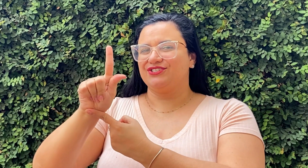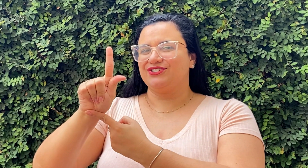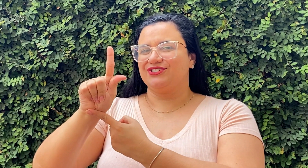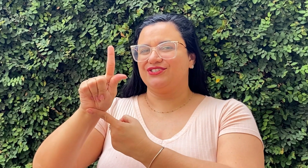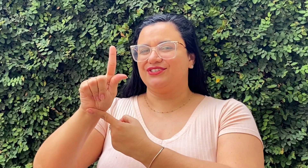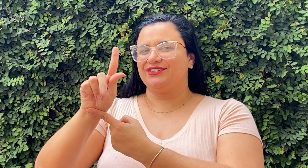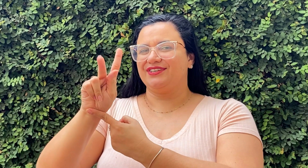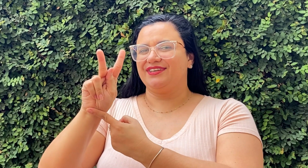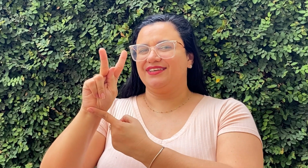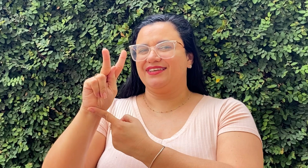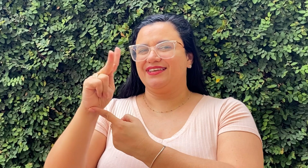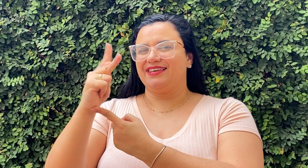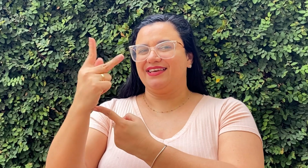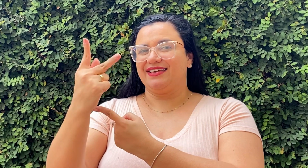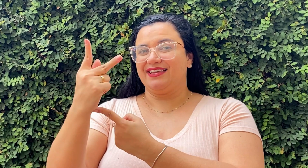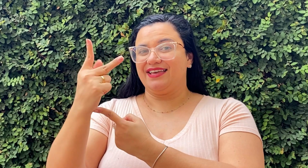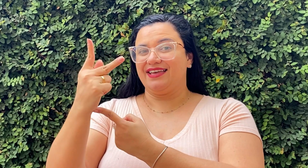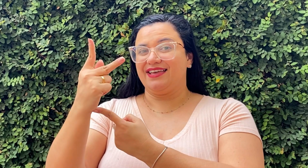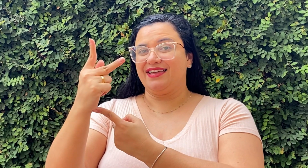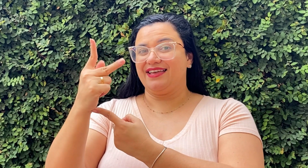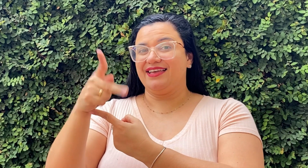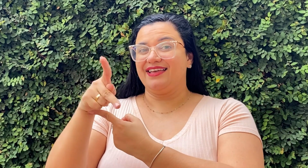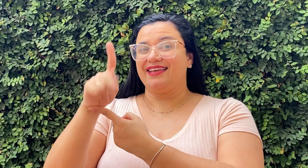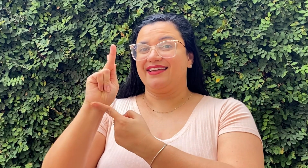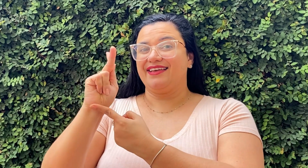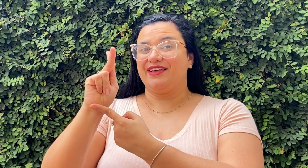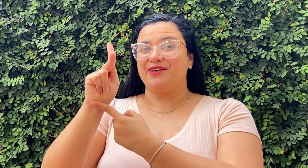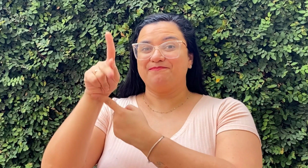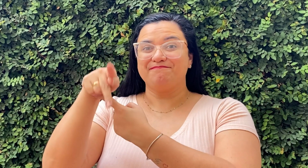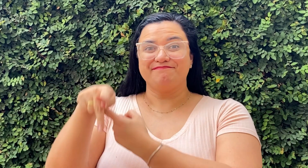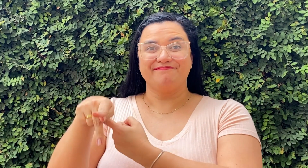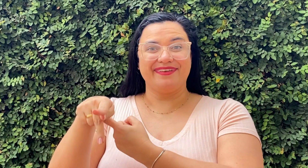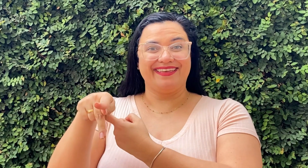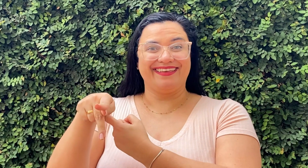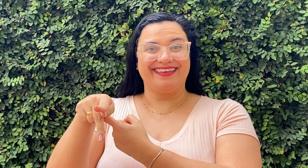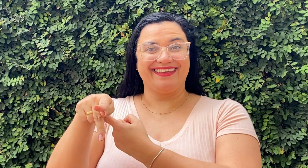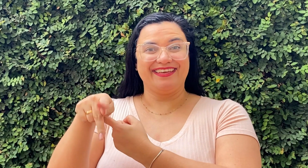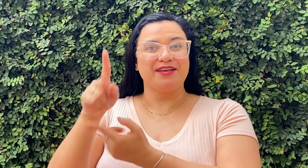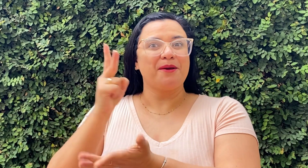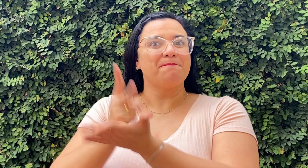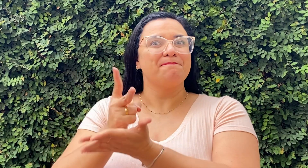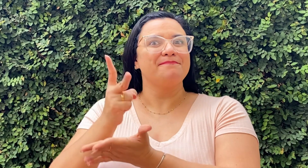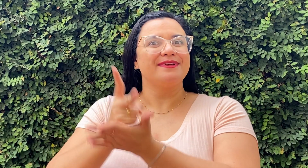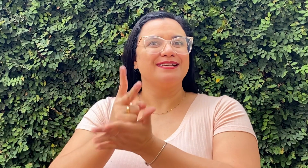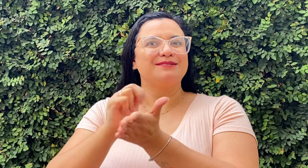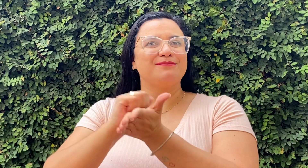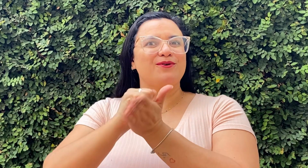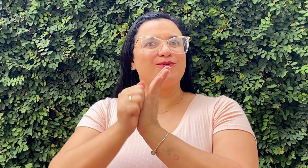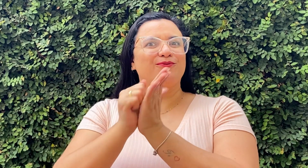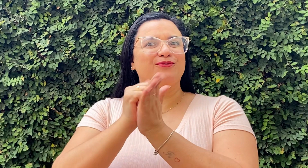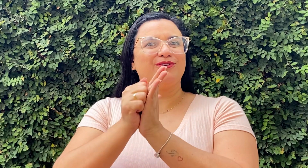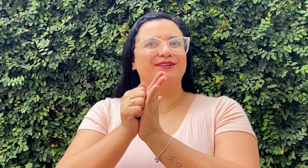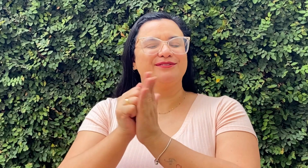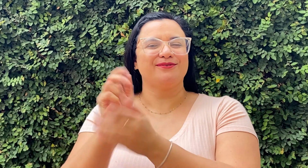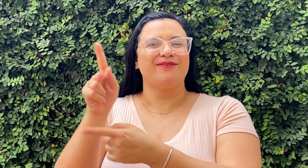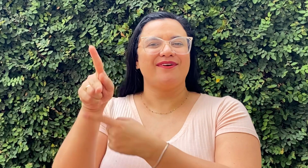G, H, K, P. Lembrando que essas duas letras têm a mesma